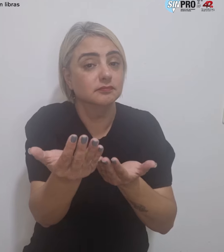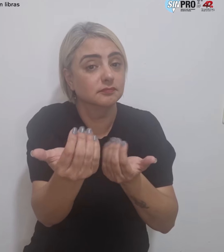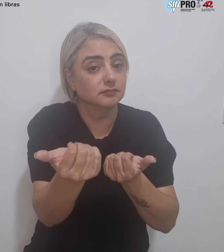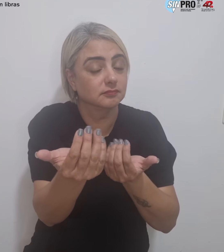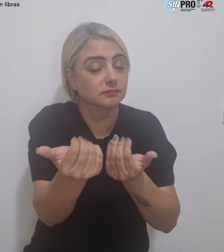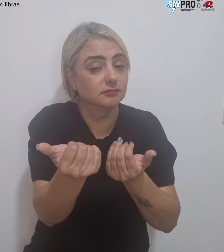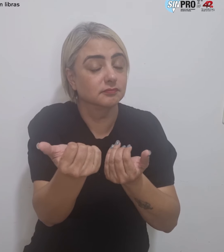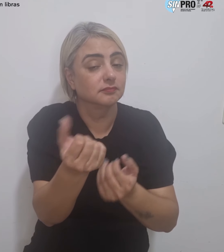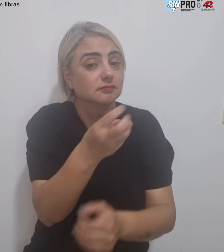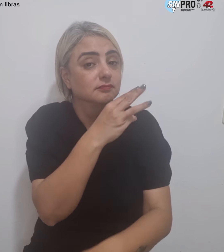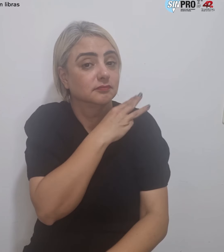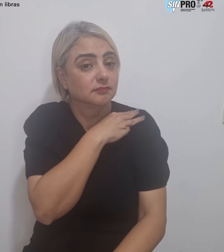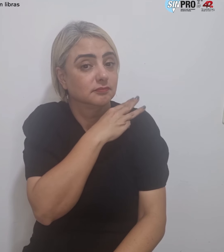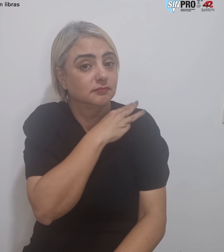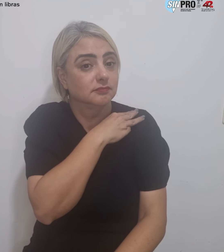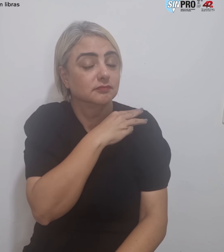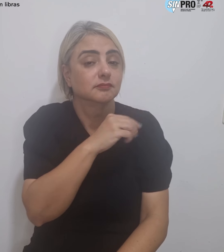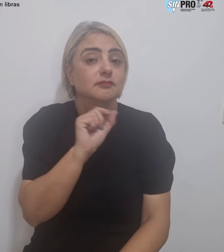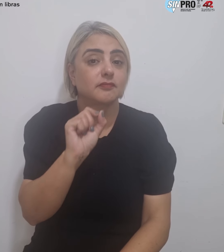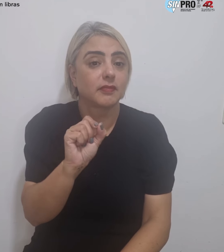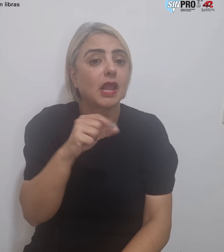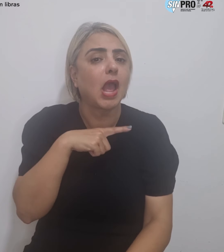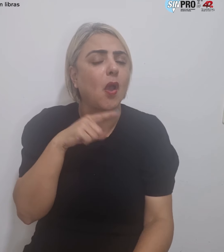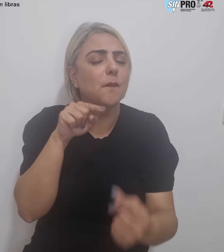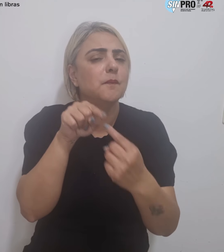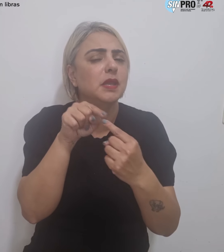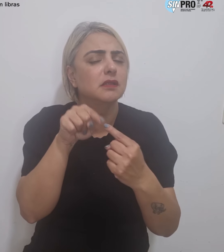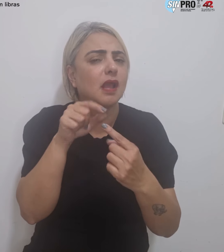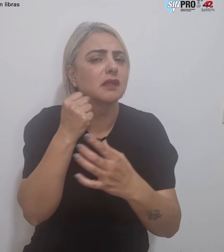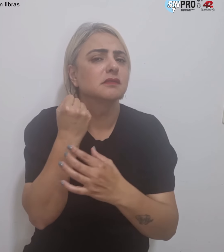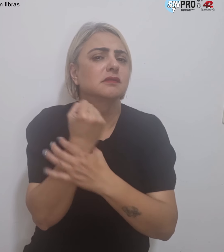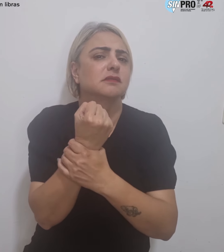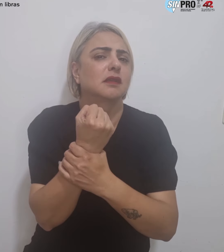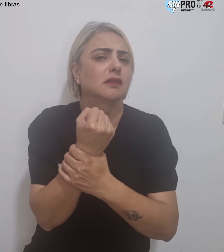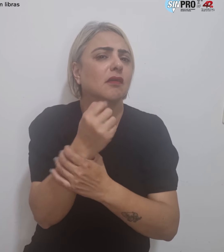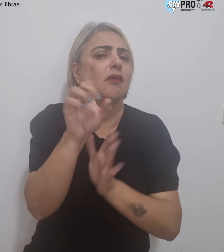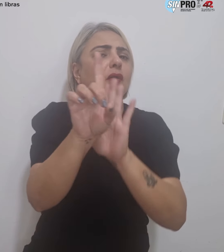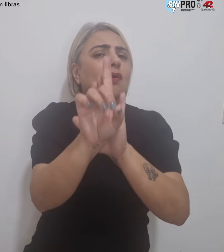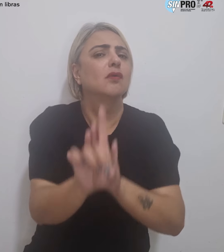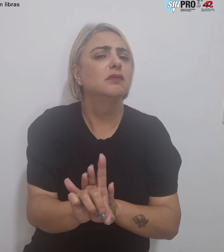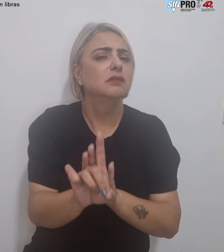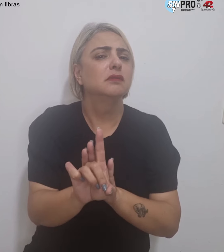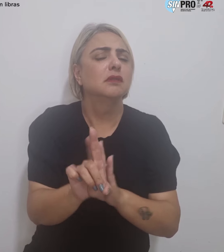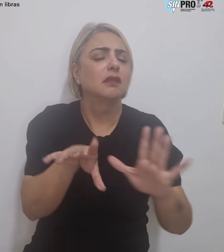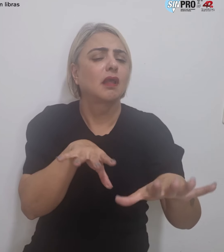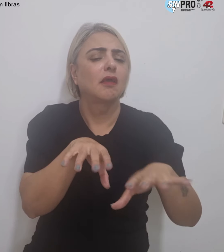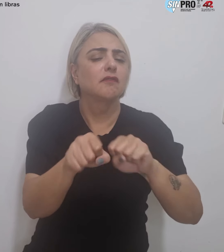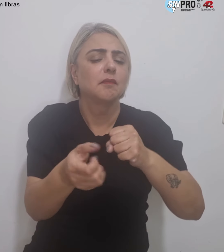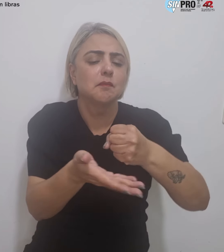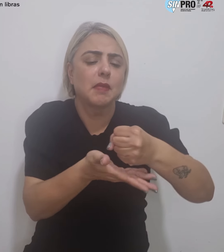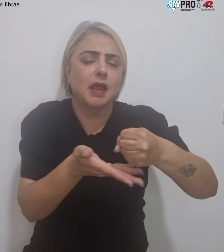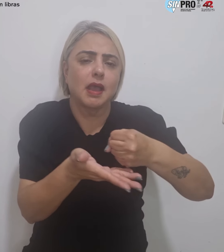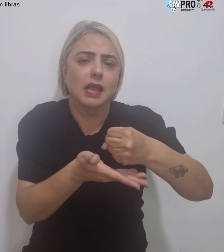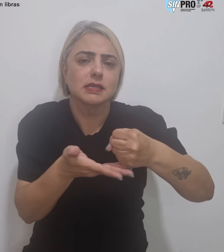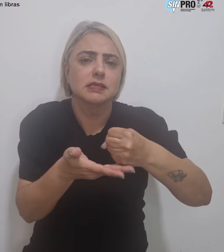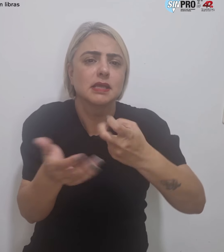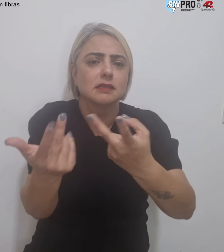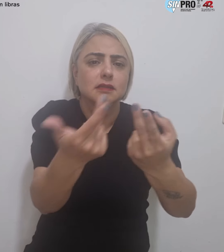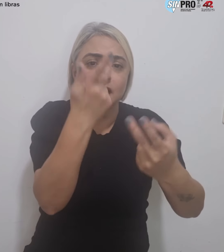ensino médio. E busca assegurar o direito à formação básica comum a todos os